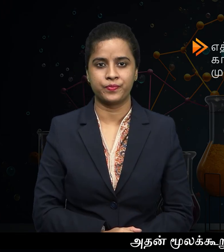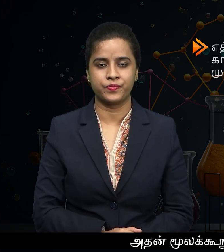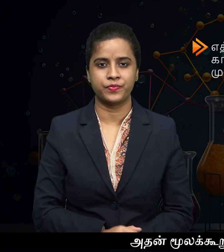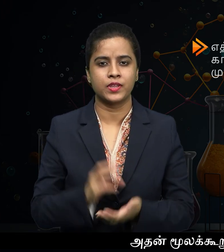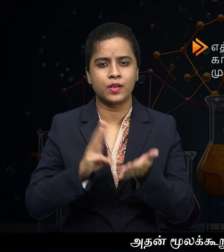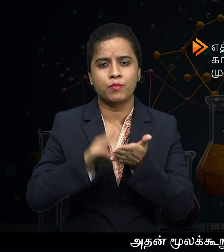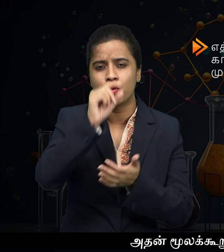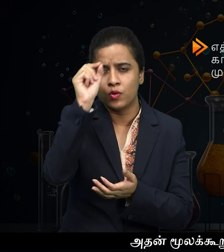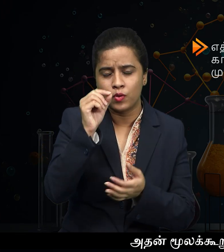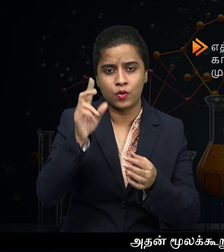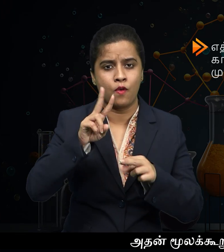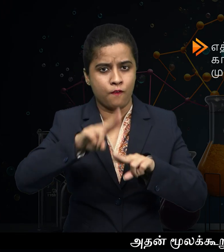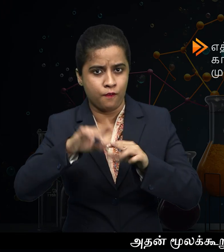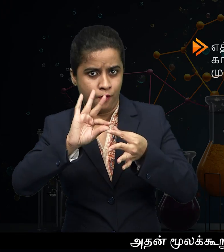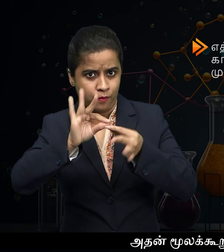C2H4O2 ஆகும்.